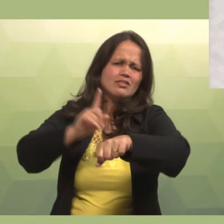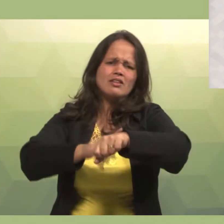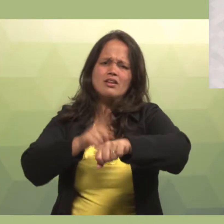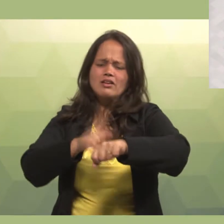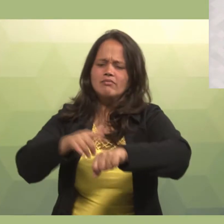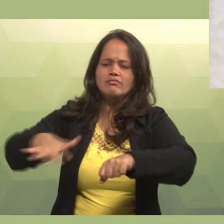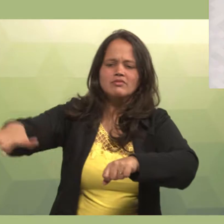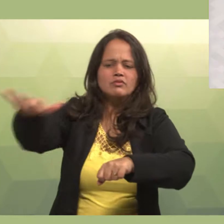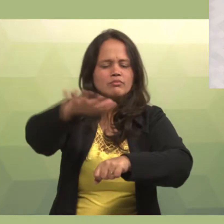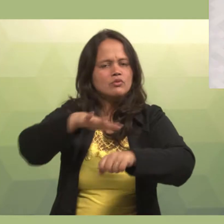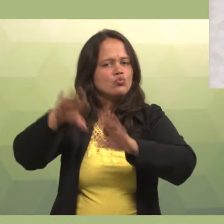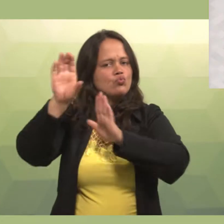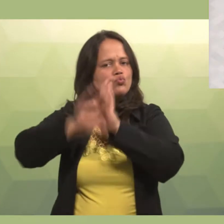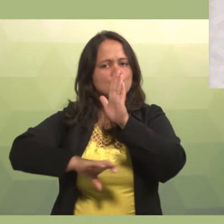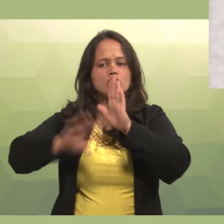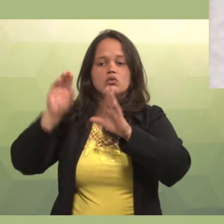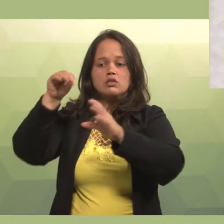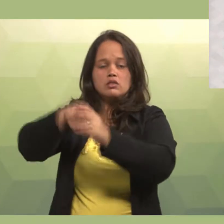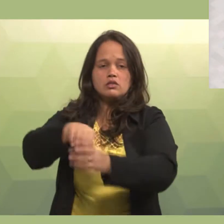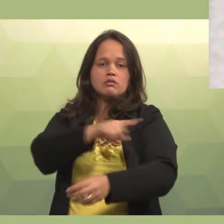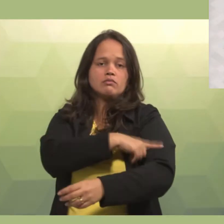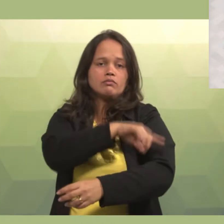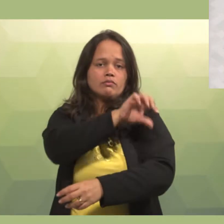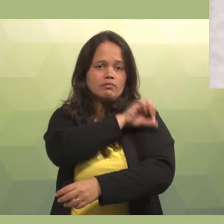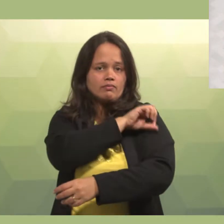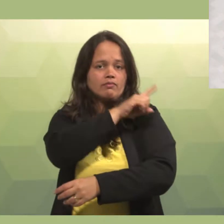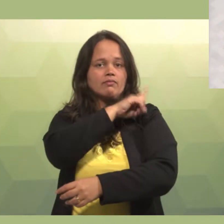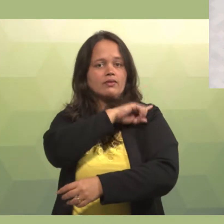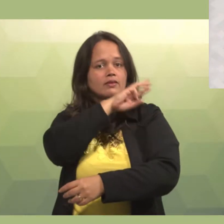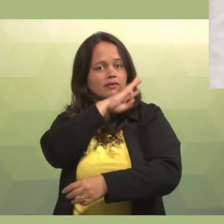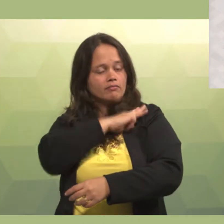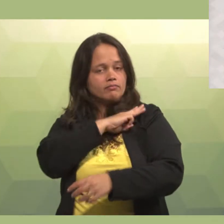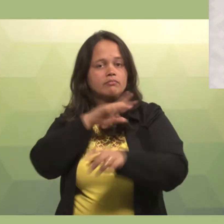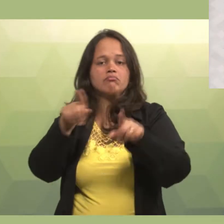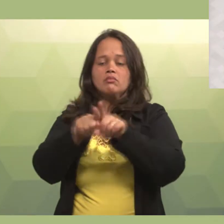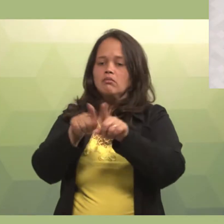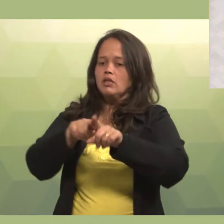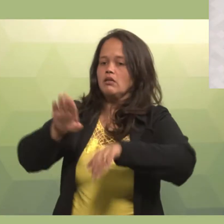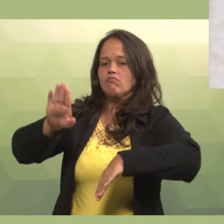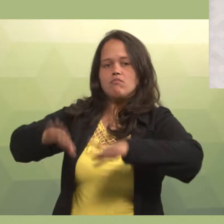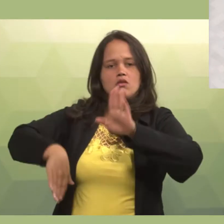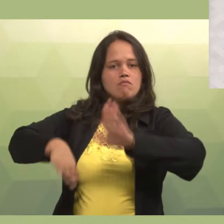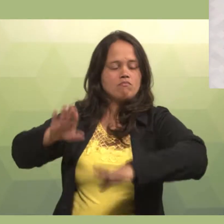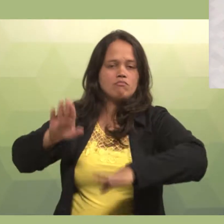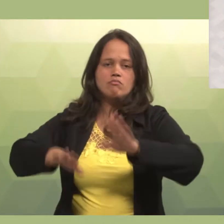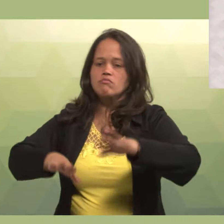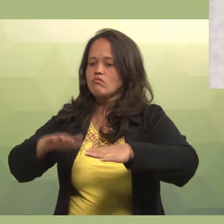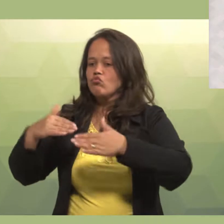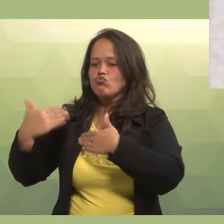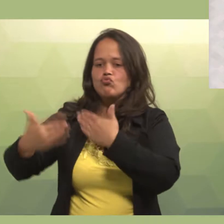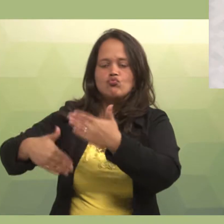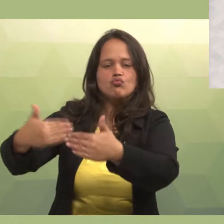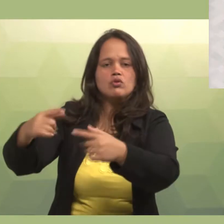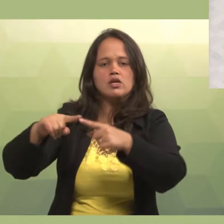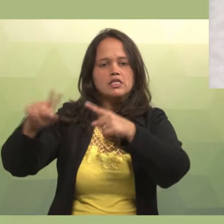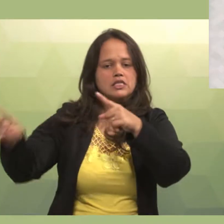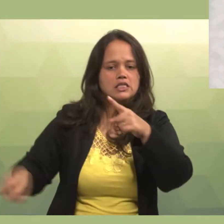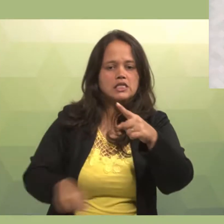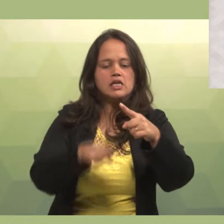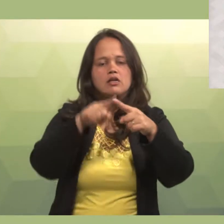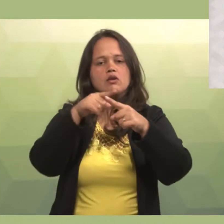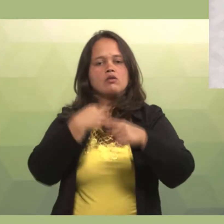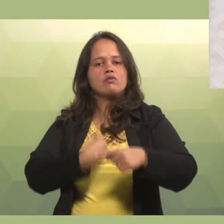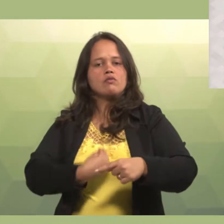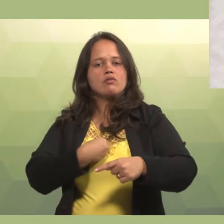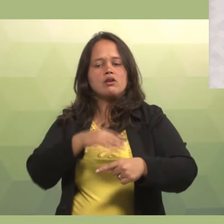médio, interdependentemente do ciclo de vida na qual os sujeitos tenham acesso à escola. De acordo